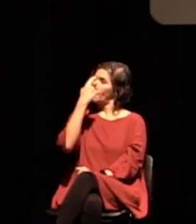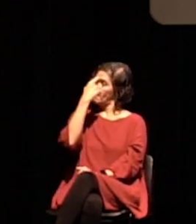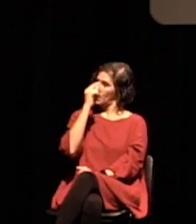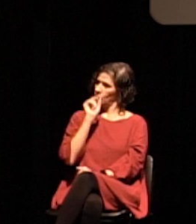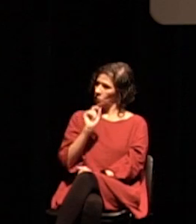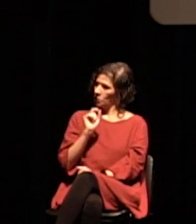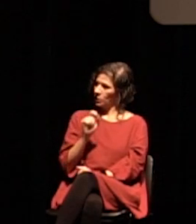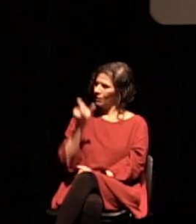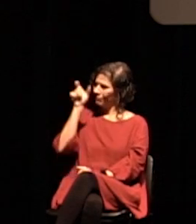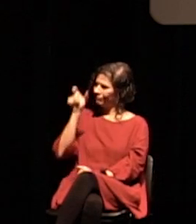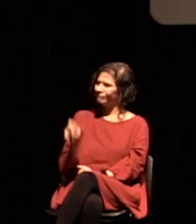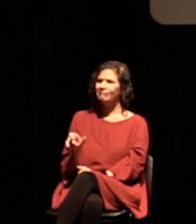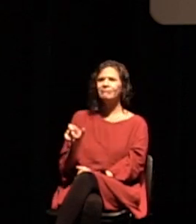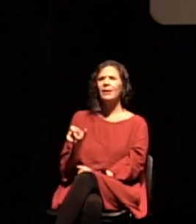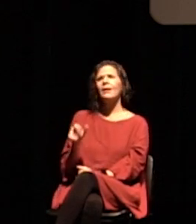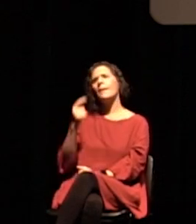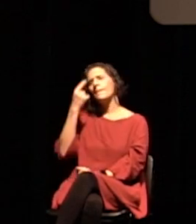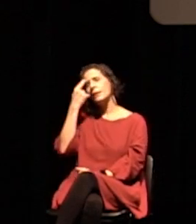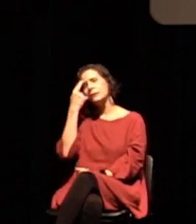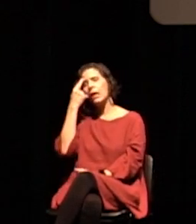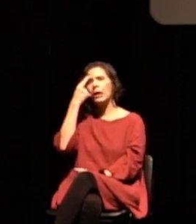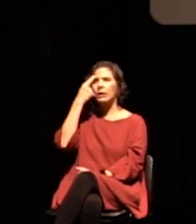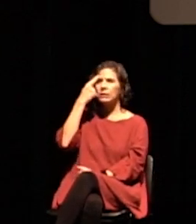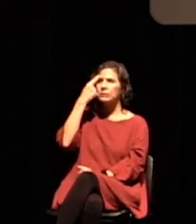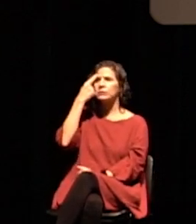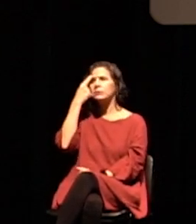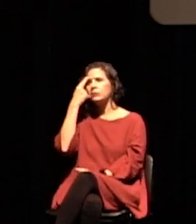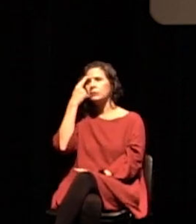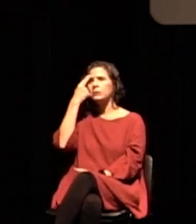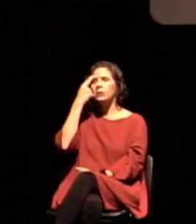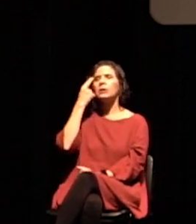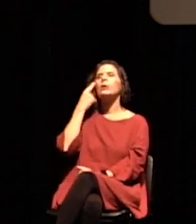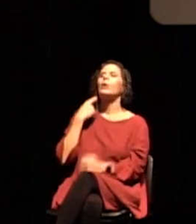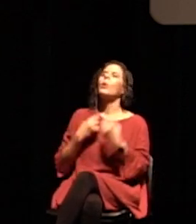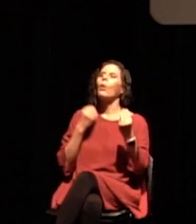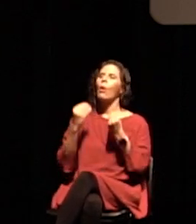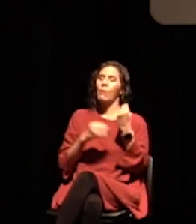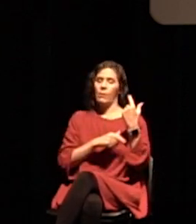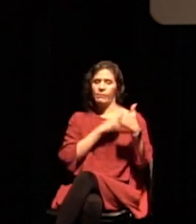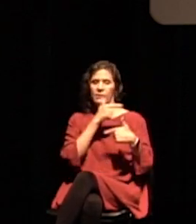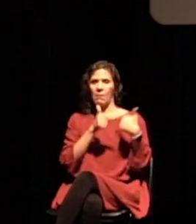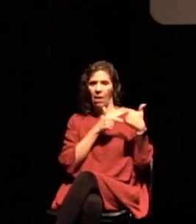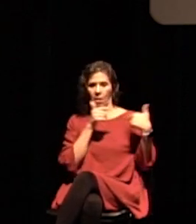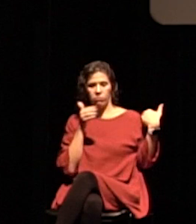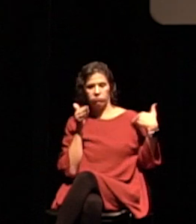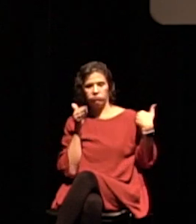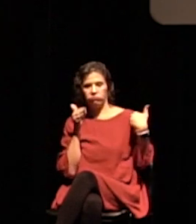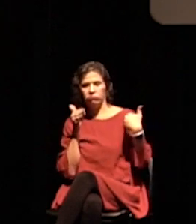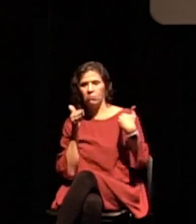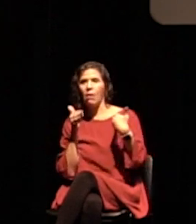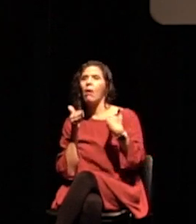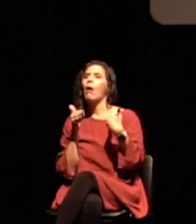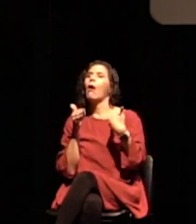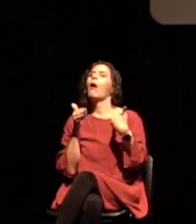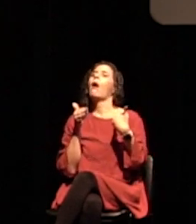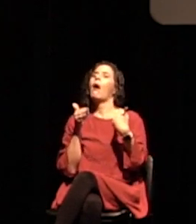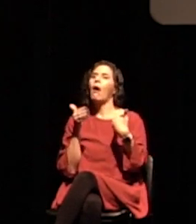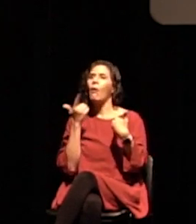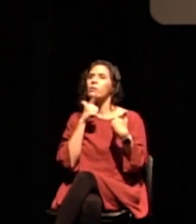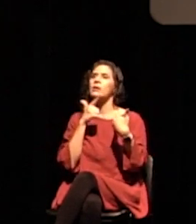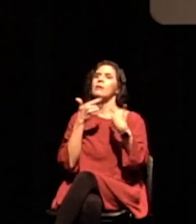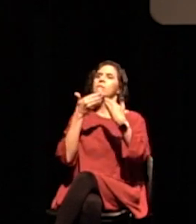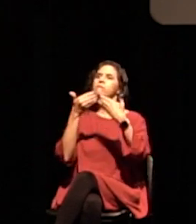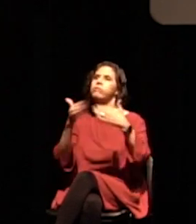raro essa circunstância em que permite que um trabalho, quando ele chegue à instância pública, quando